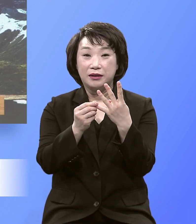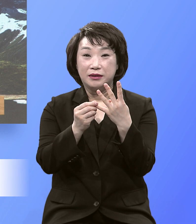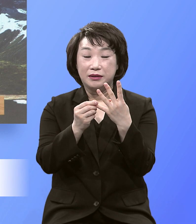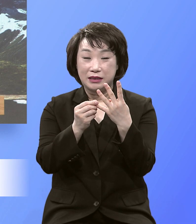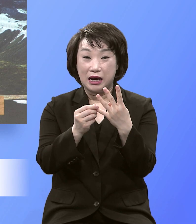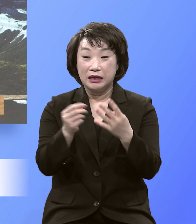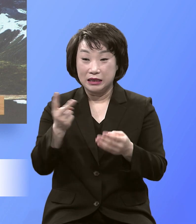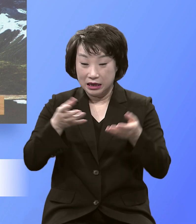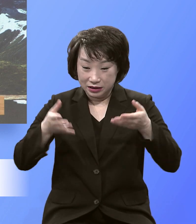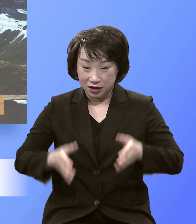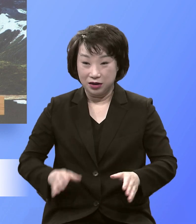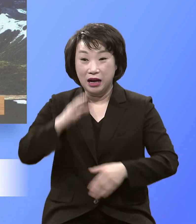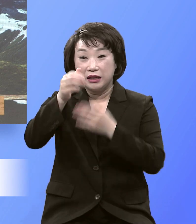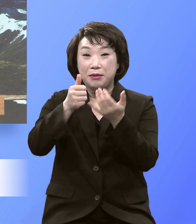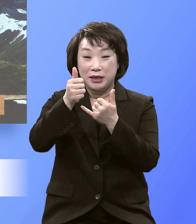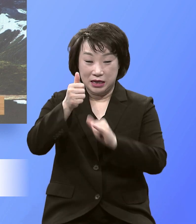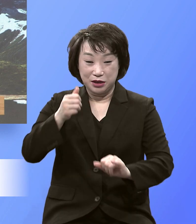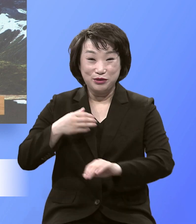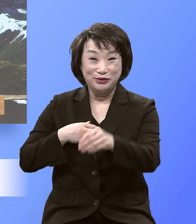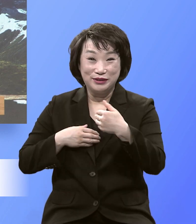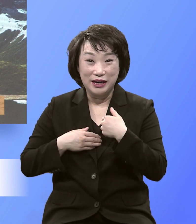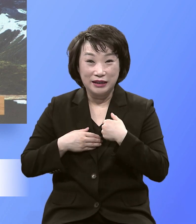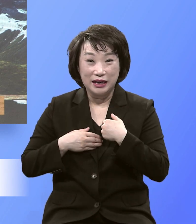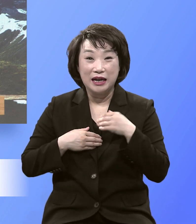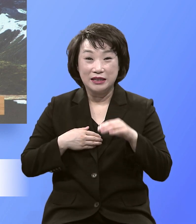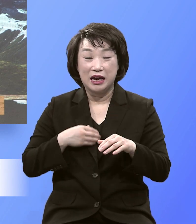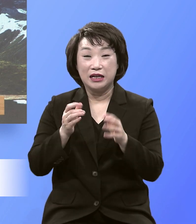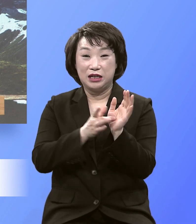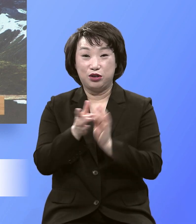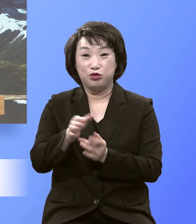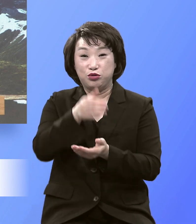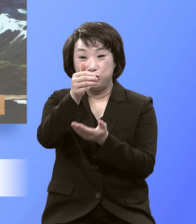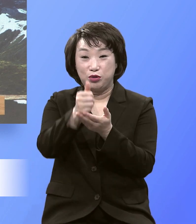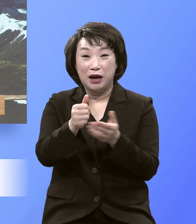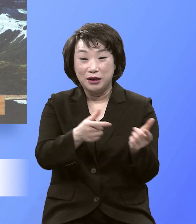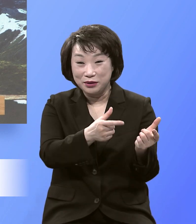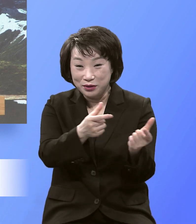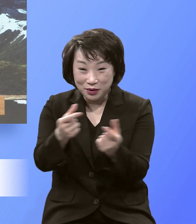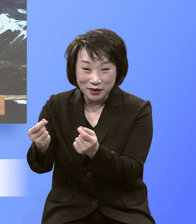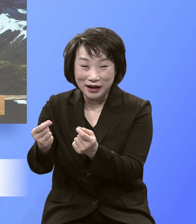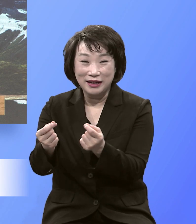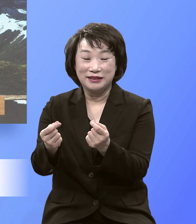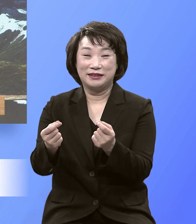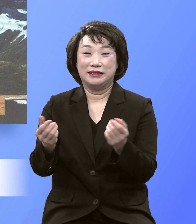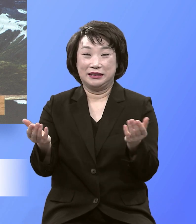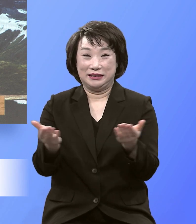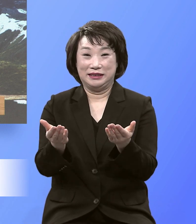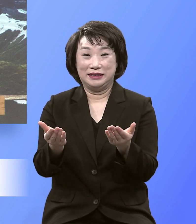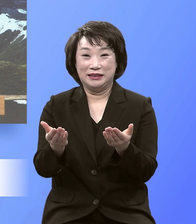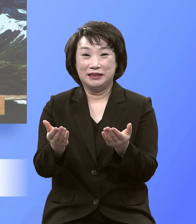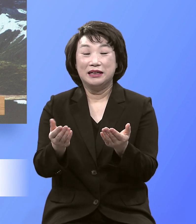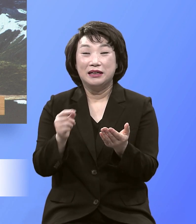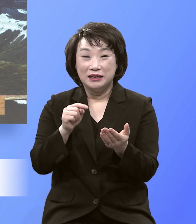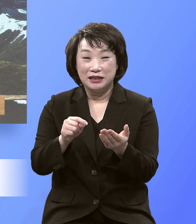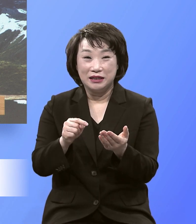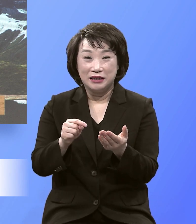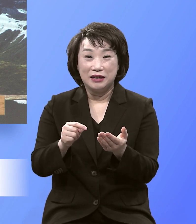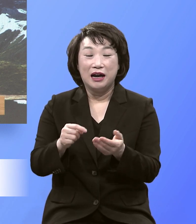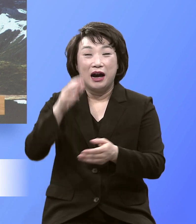이렇게 거듭난 자녀에게는 예수 그리스도와 같은 똑같은